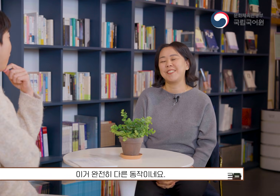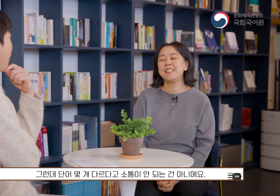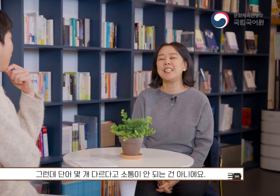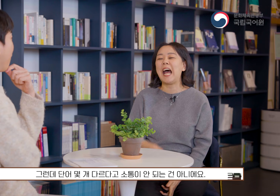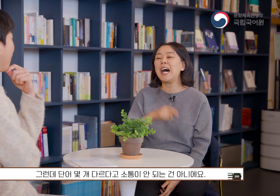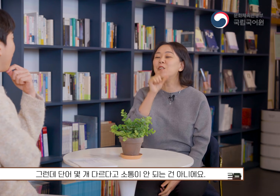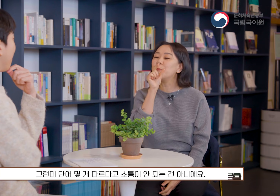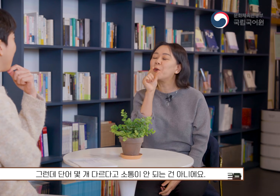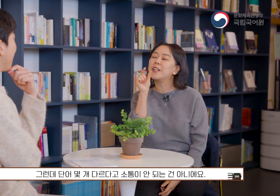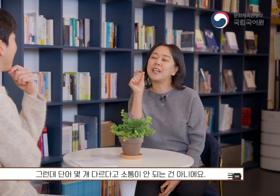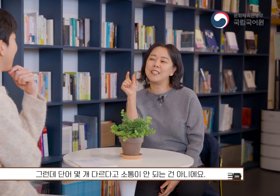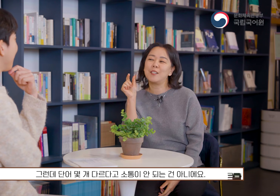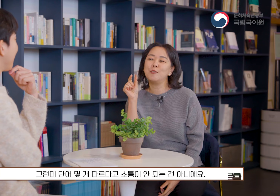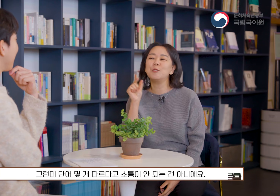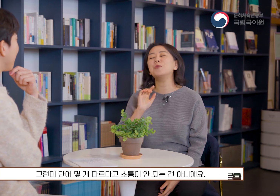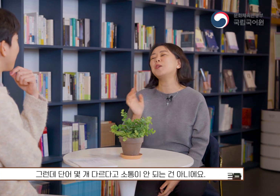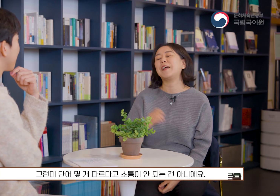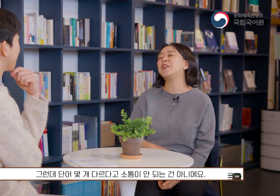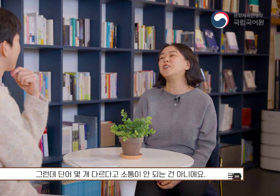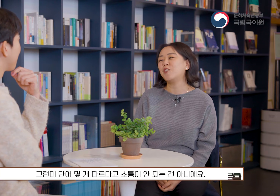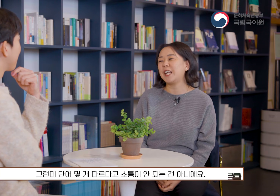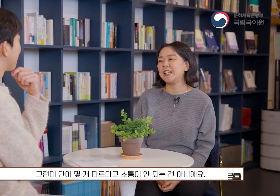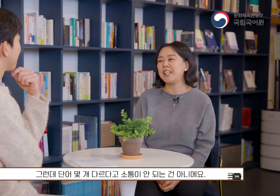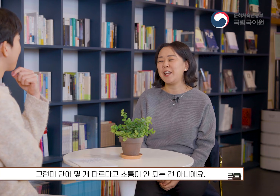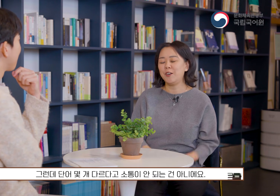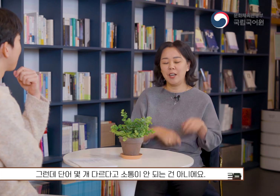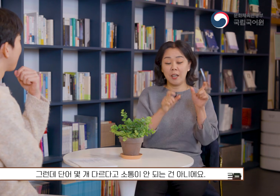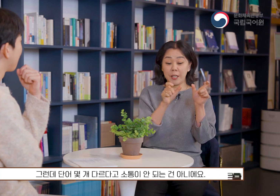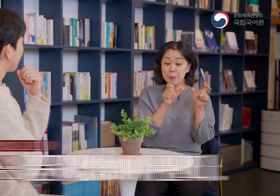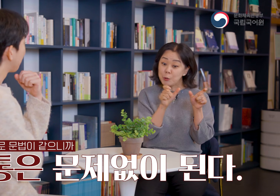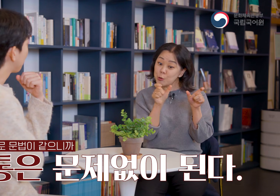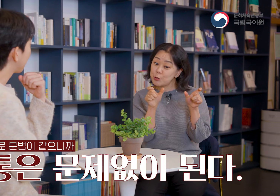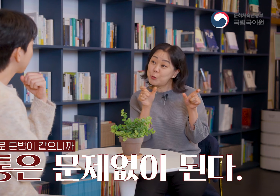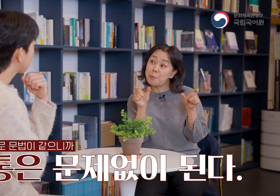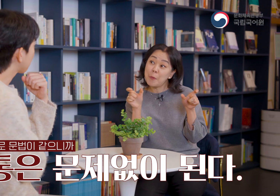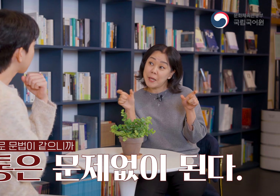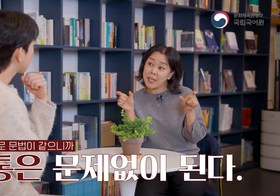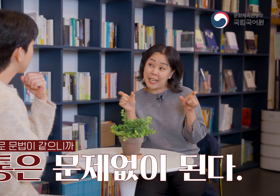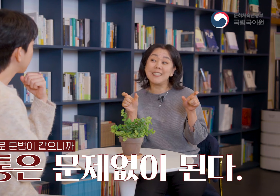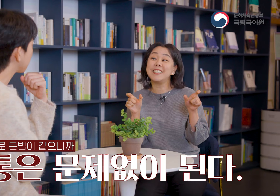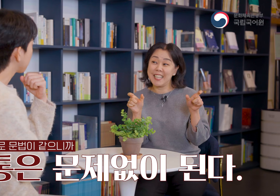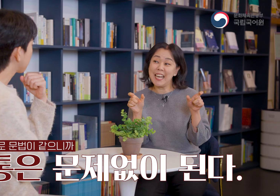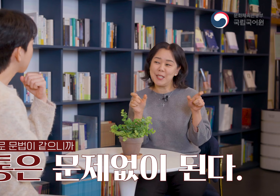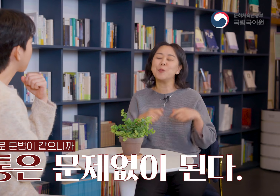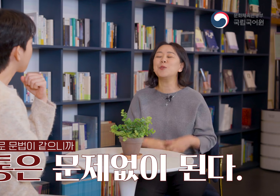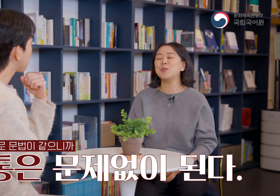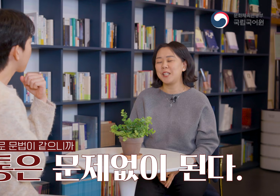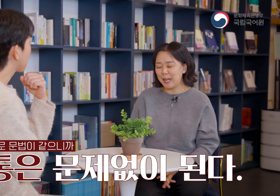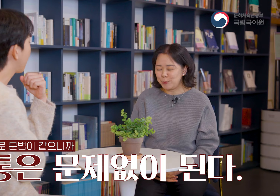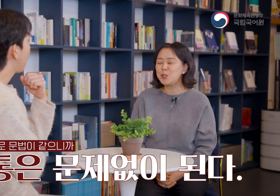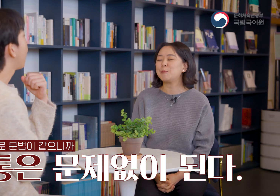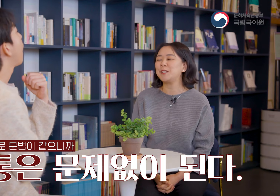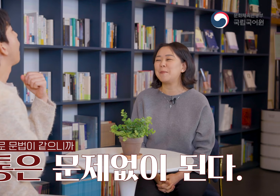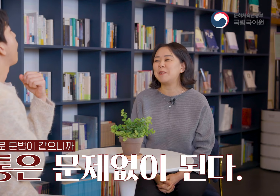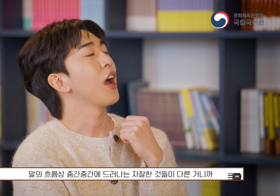근데 단어 몇 개 다르다고 소통이 안 되는 건 아니에요. 기본적으로 문법이 같으니까 소통은 다 문제 없이 됩니다.